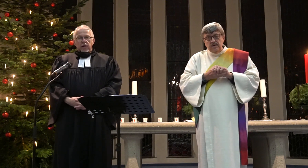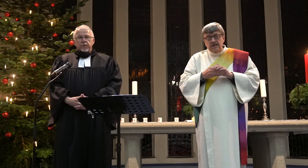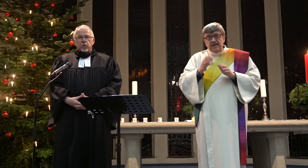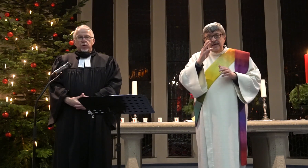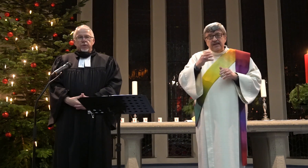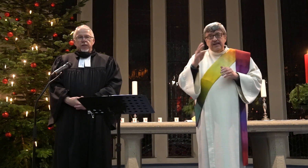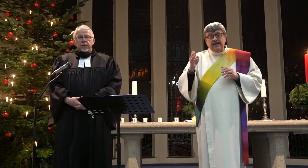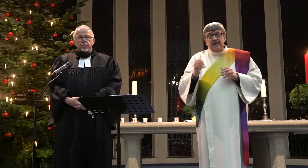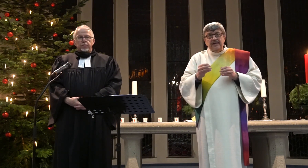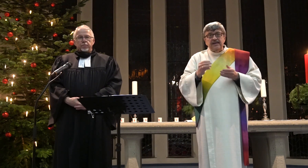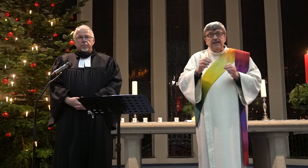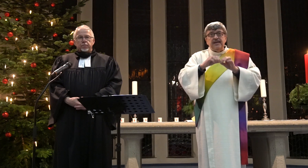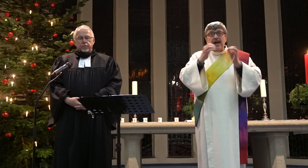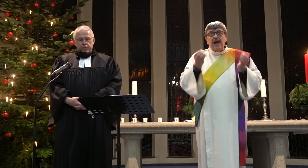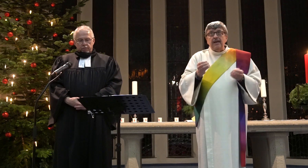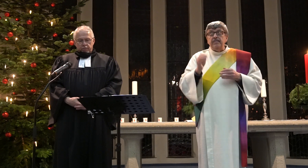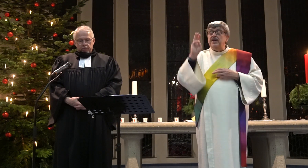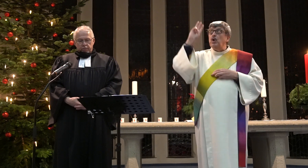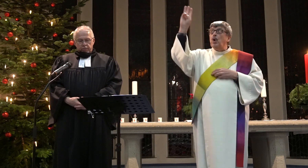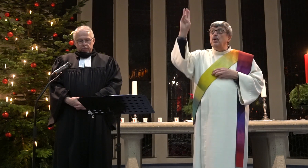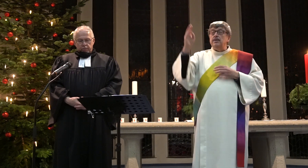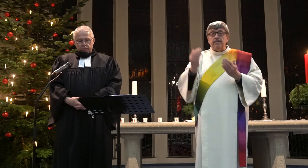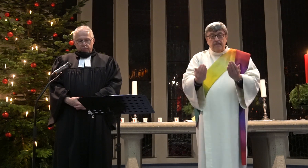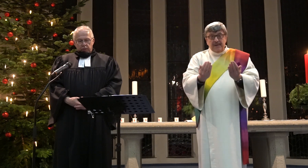jeden Tag mit Gott beginnen,